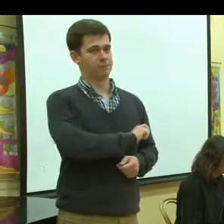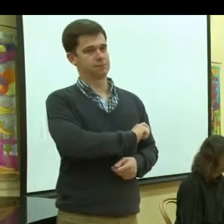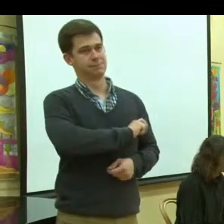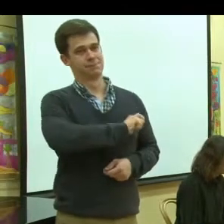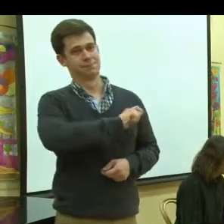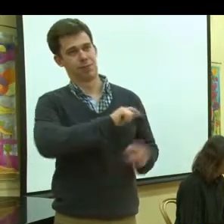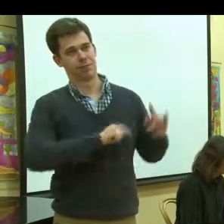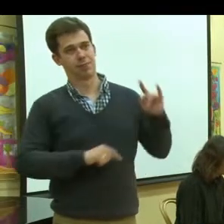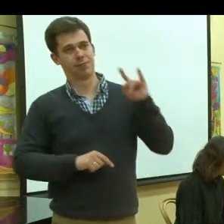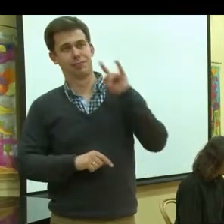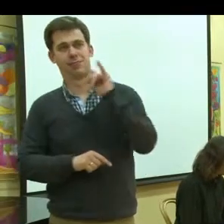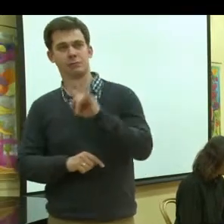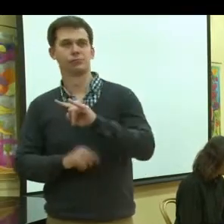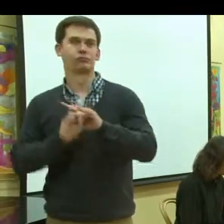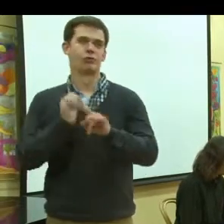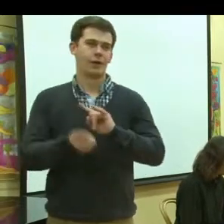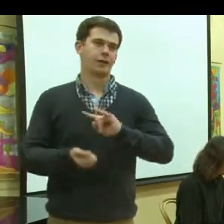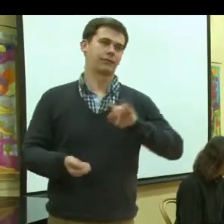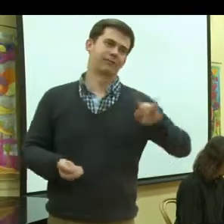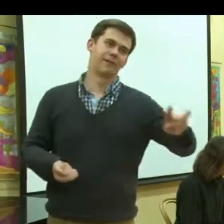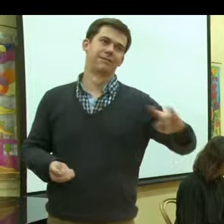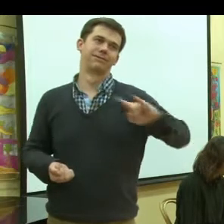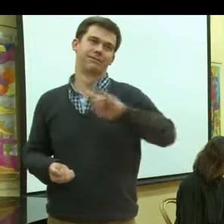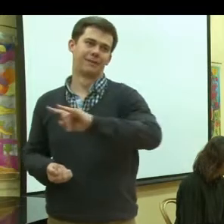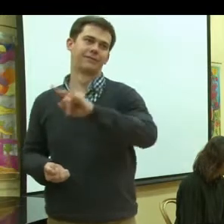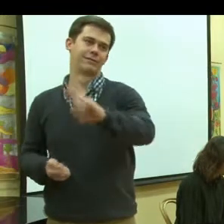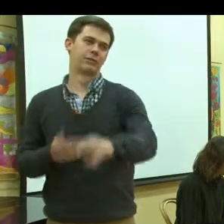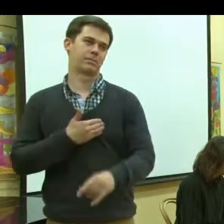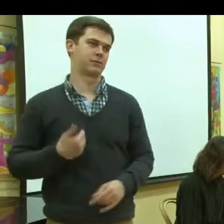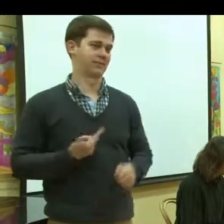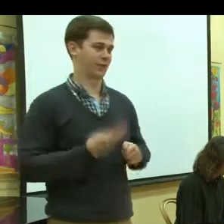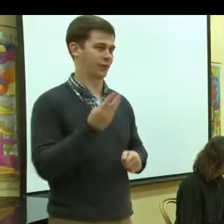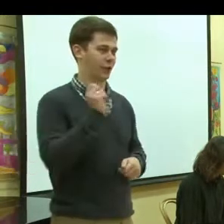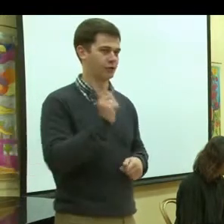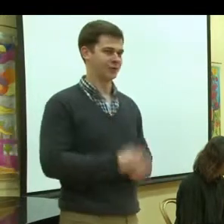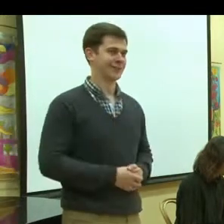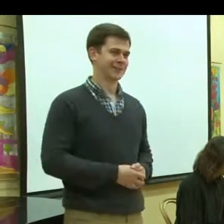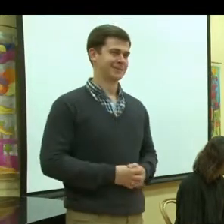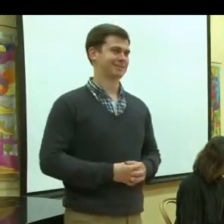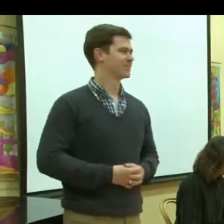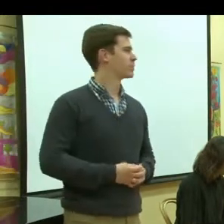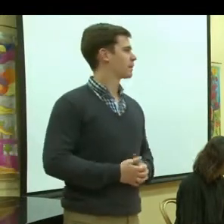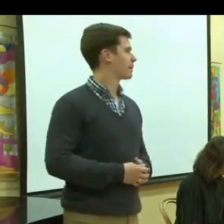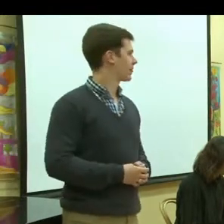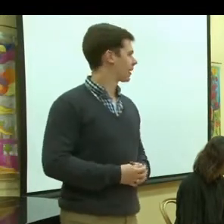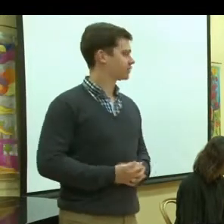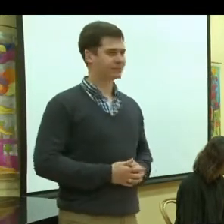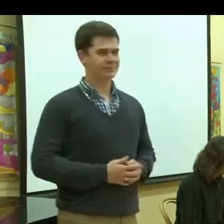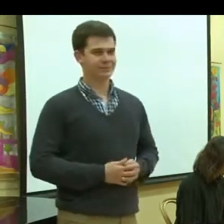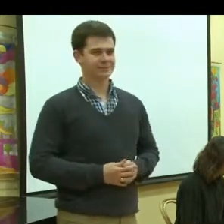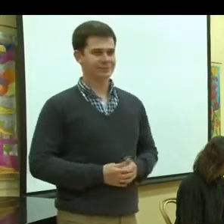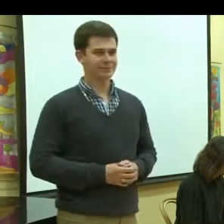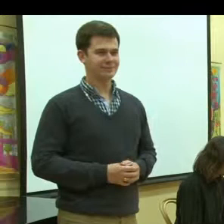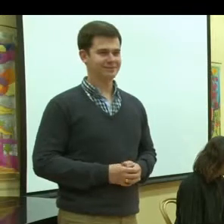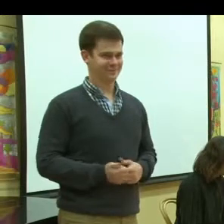na podróż, nawet samolotem. Bueno, aparte de eso, el país es un país muy grande, que entran 8 colonias dentro de lo que es el